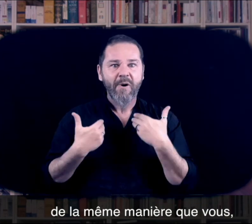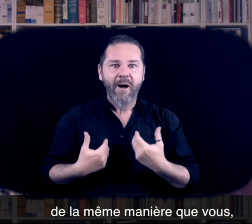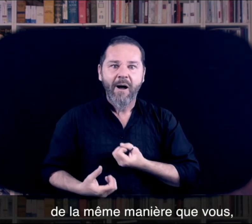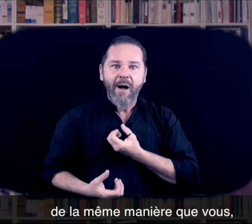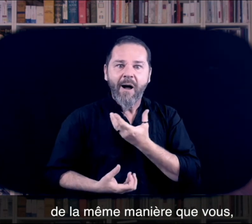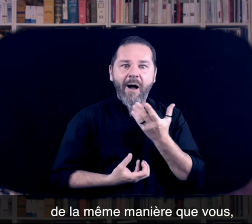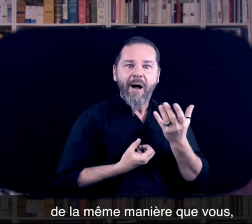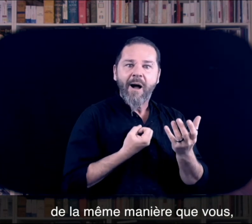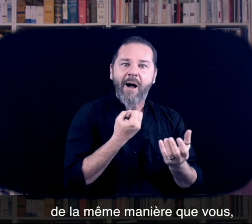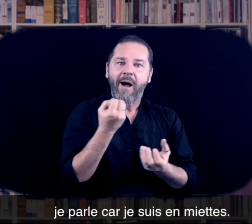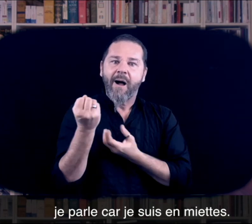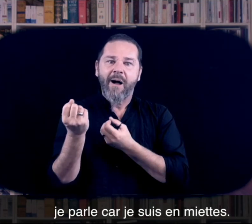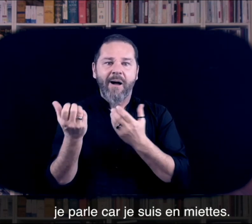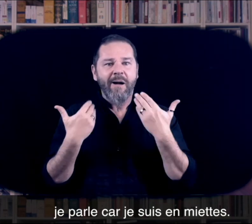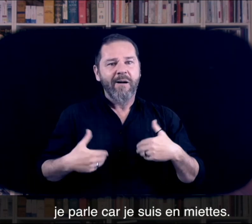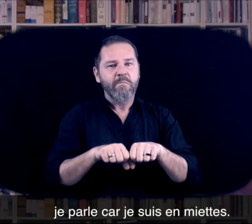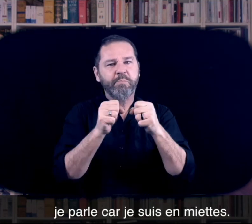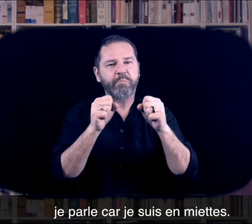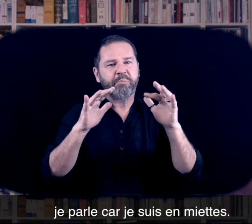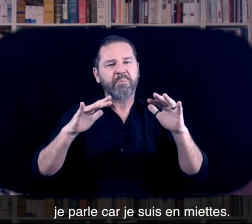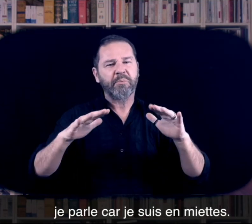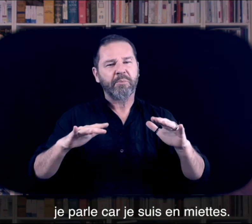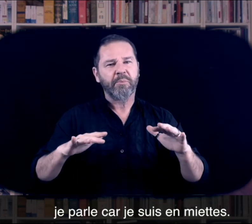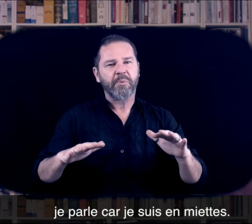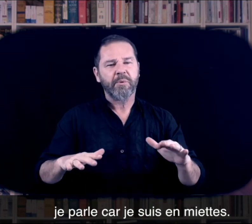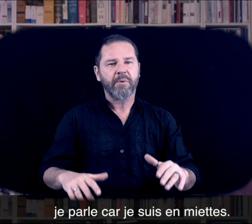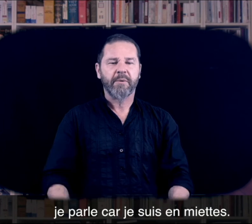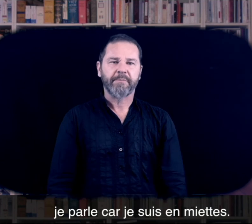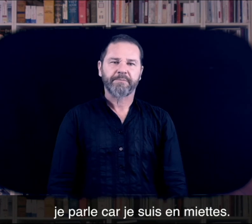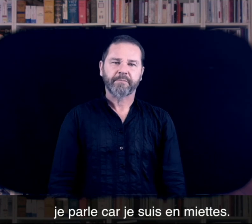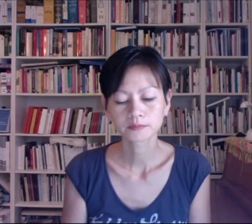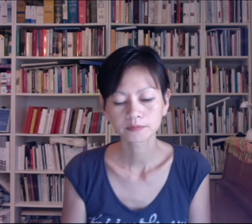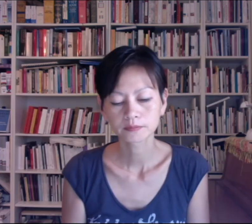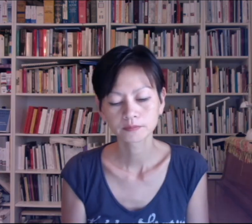de la même manière que vous, je parle car je suis en miettes.